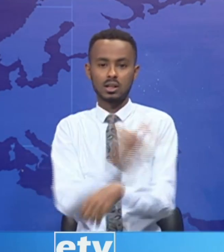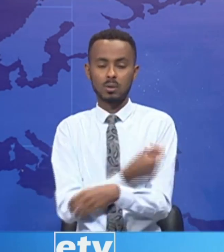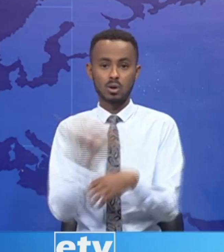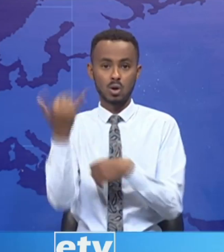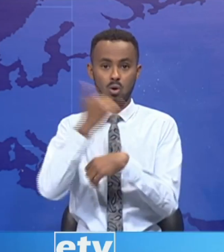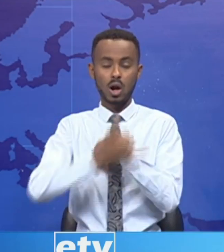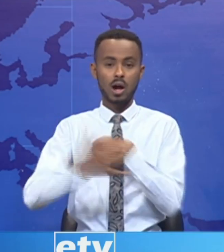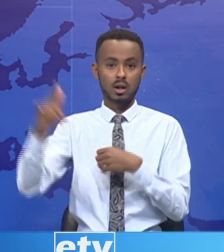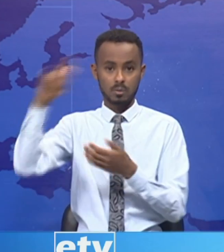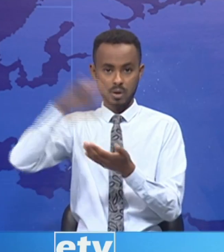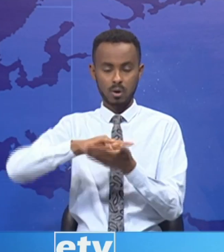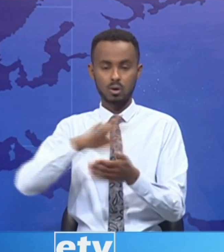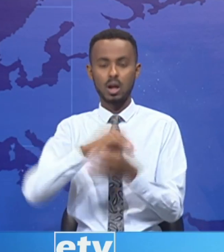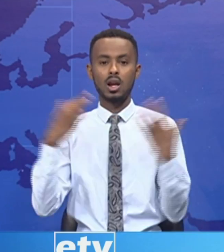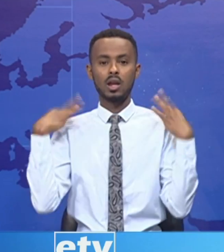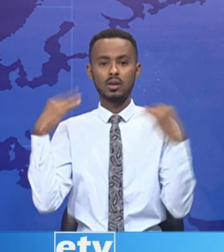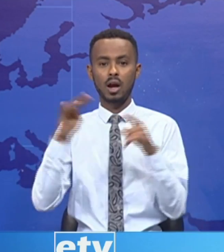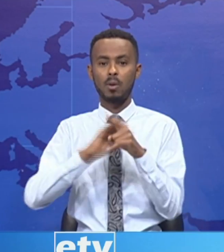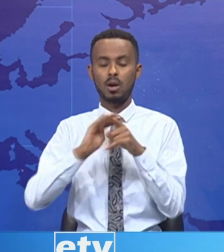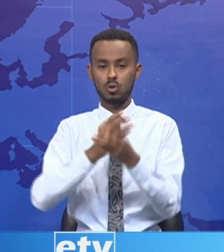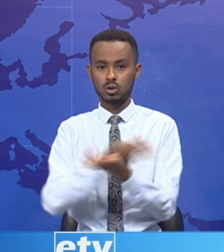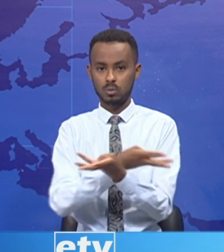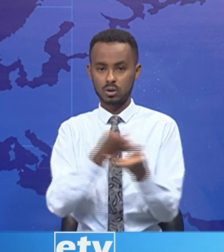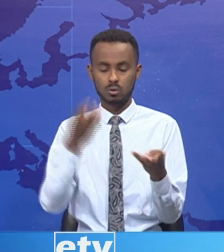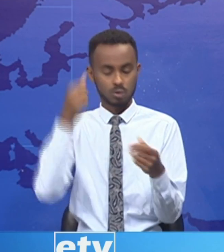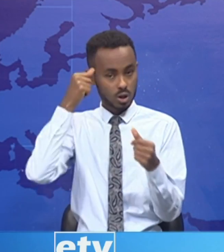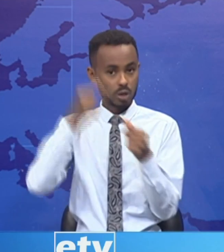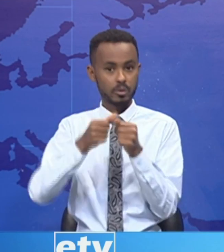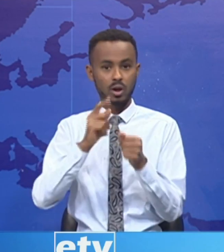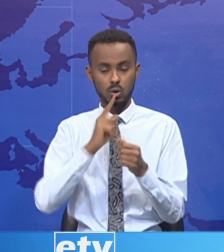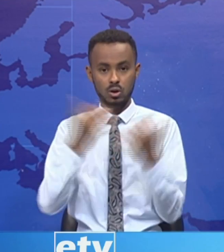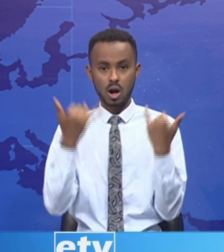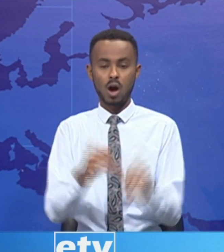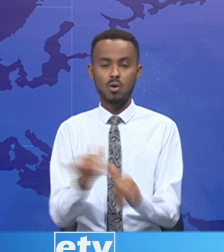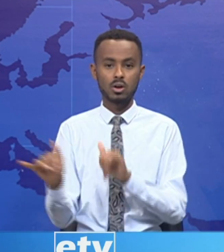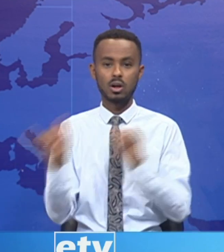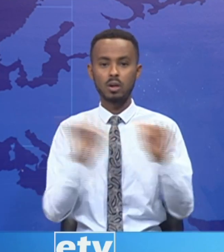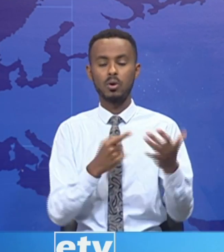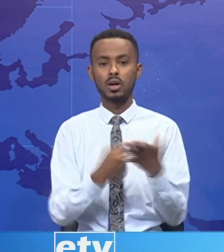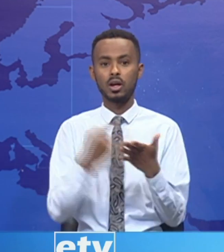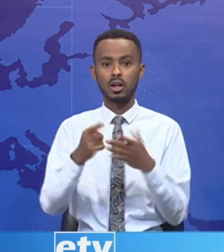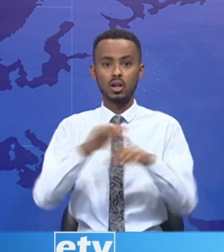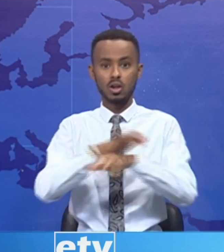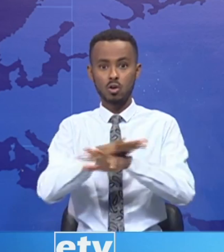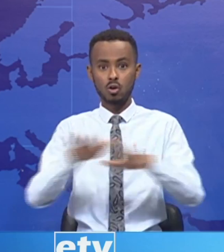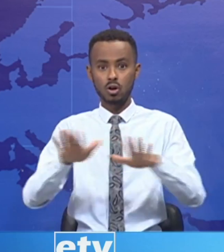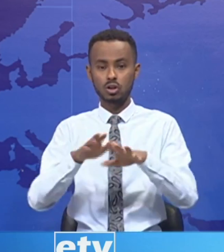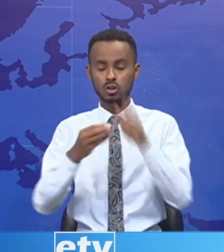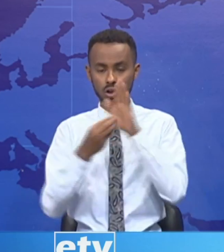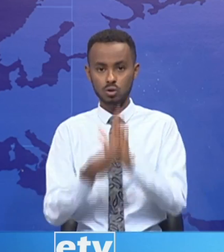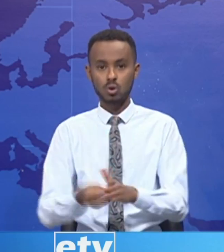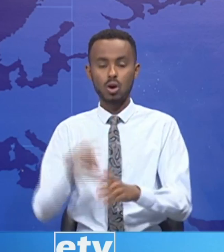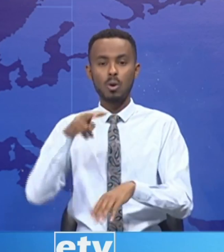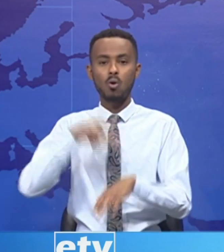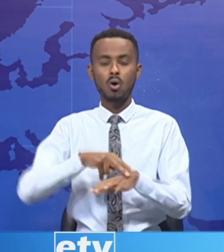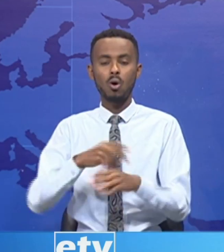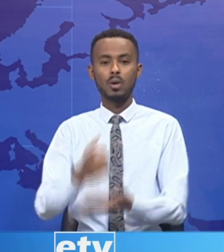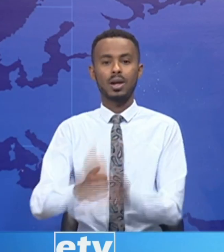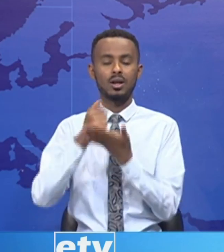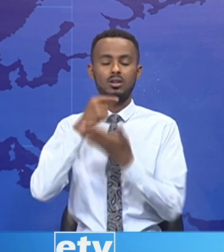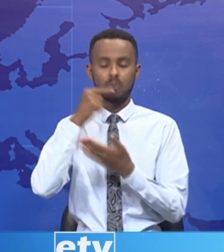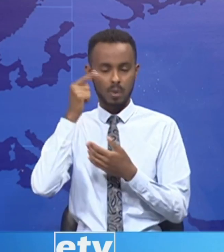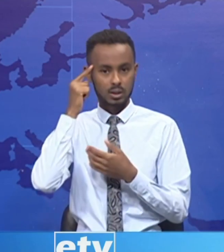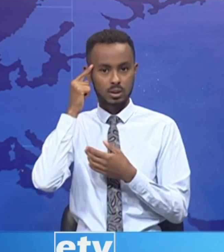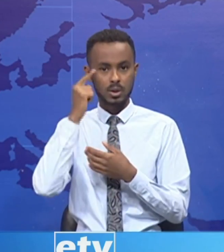ሀገር መግባቱና ለጤና ባለሙያዎች መሰጠቱ የሚታወስ ነው። አሁን ደግሞ ይህን የወረርሽኙን ተጽዕኖ ለመቋቋም እንዲያግዝ